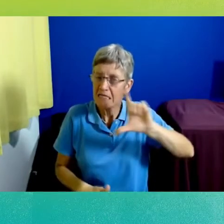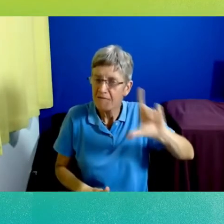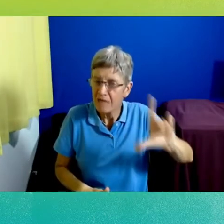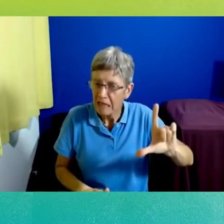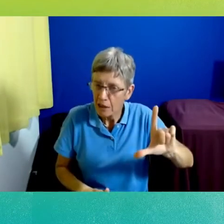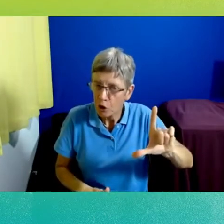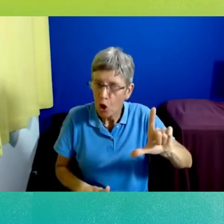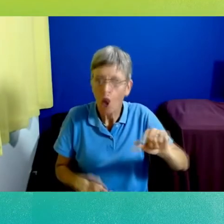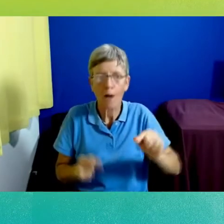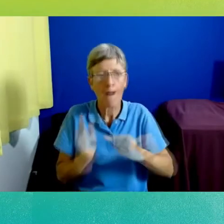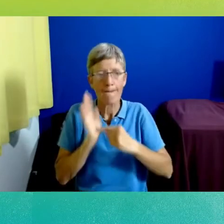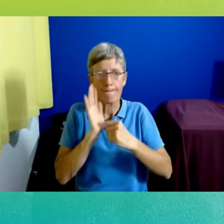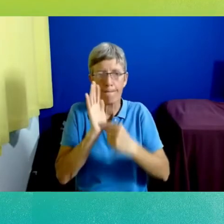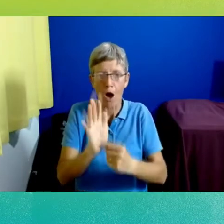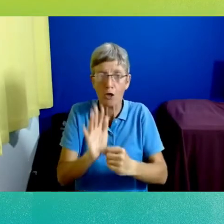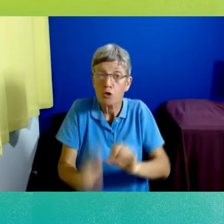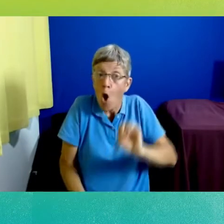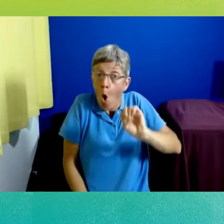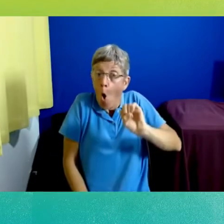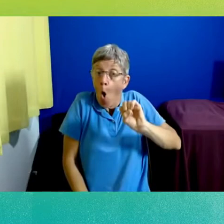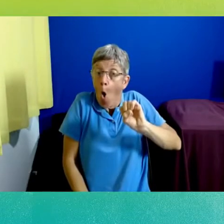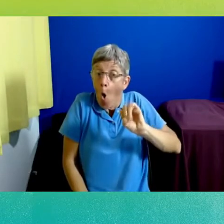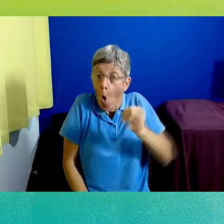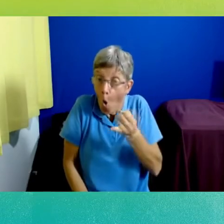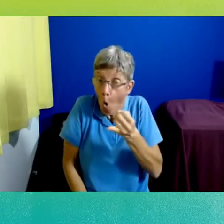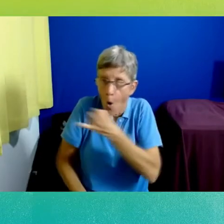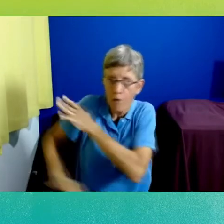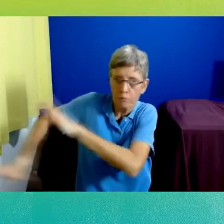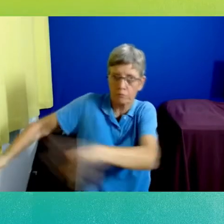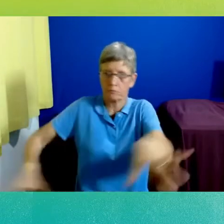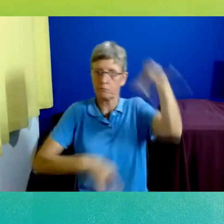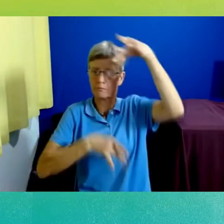E aí, ele demonstra por meio dos classificadores.